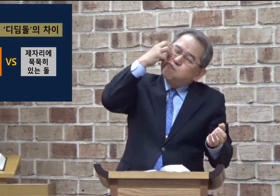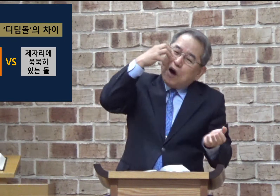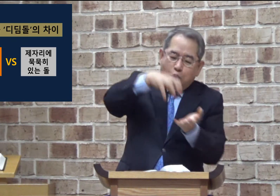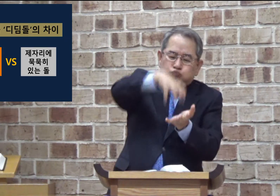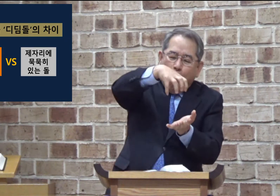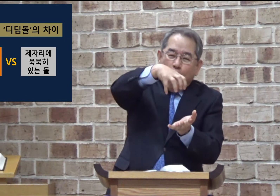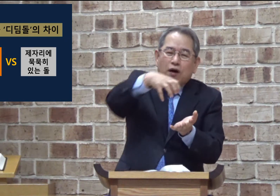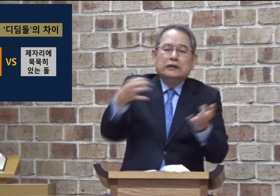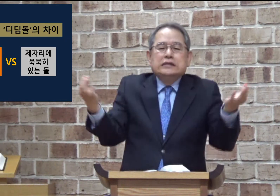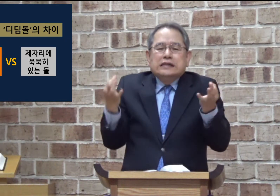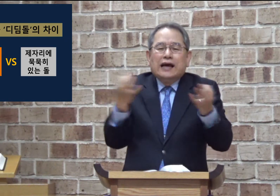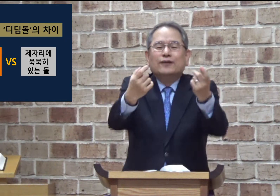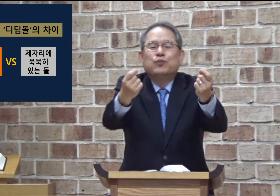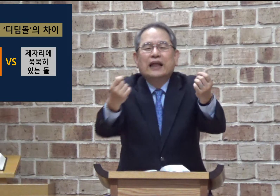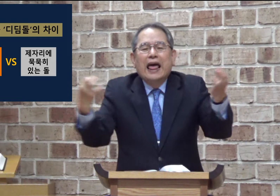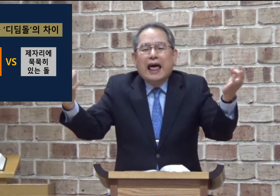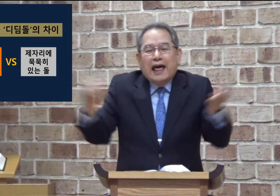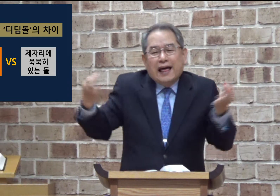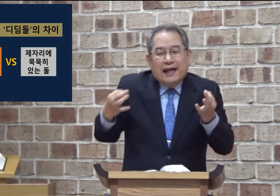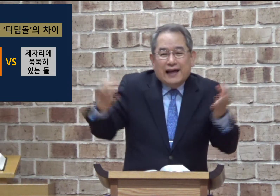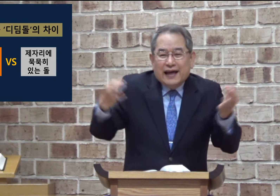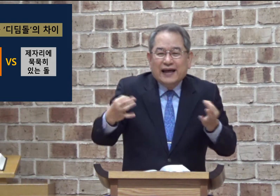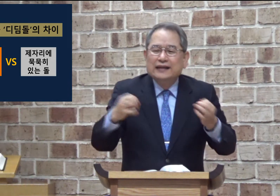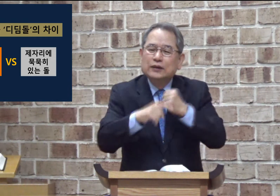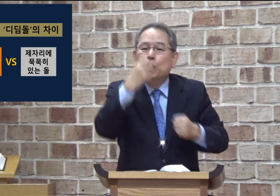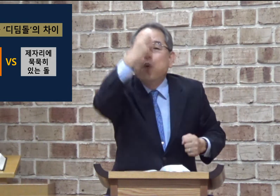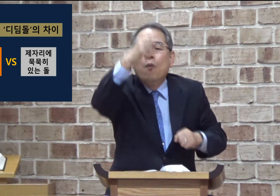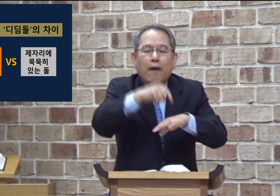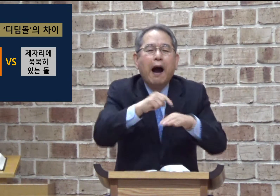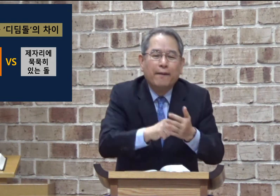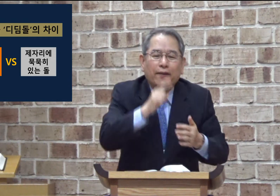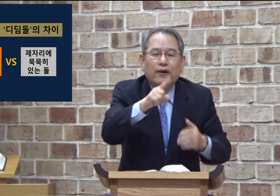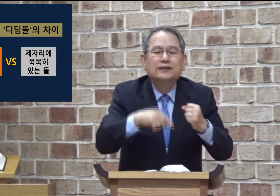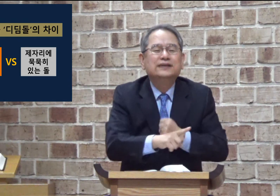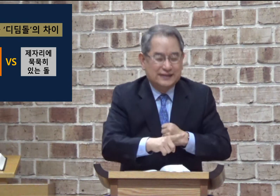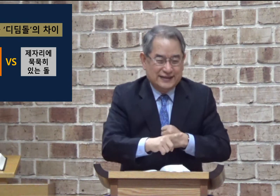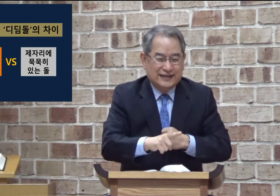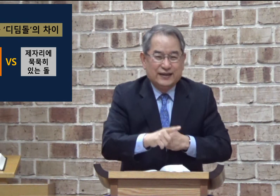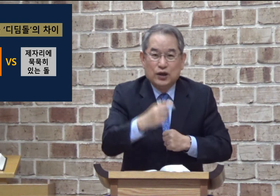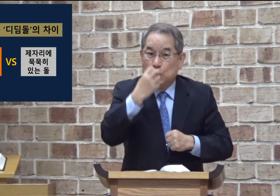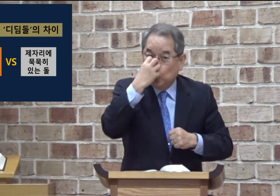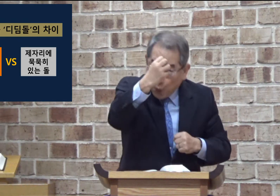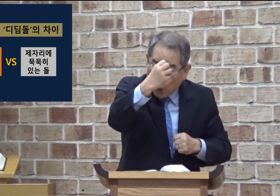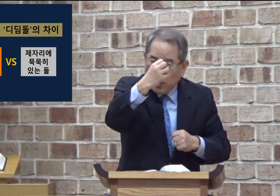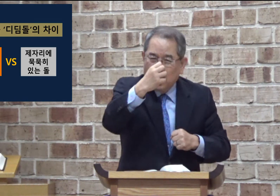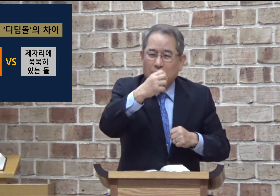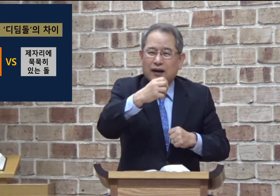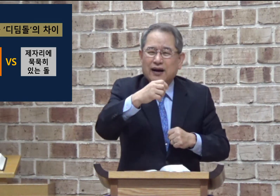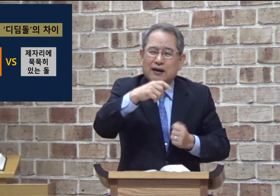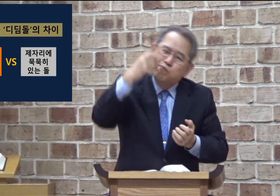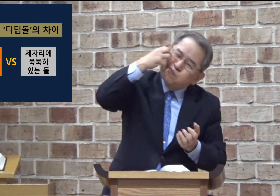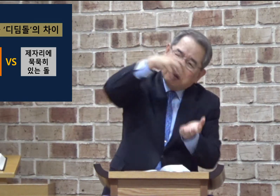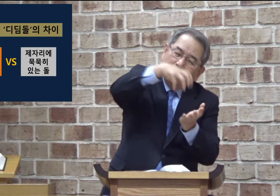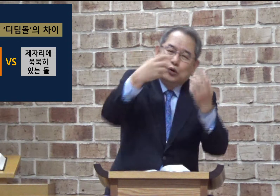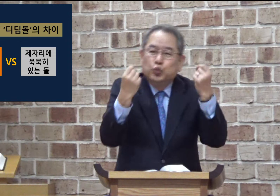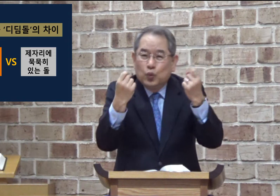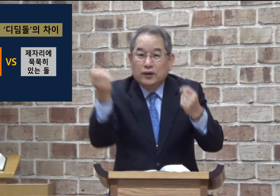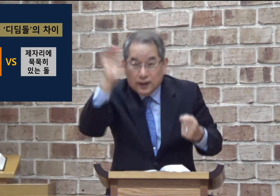그것은 자기를 보라는 것 같습니다. 교만한 그런 모습입니다. 그러나 꼭